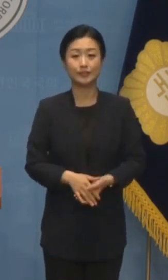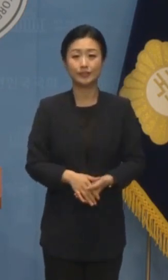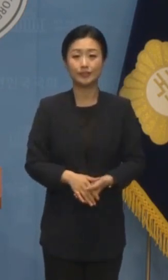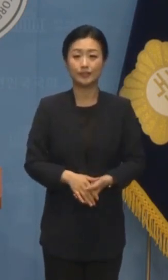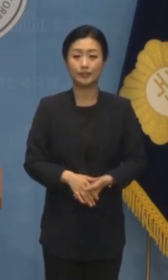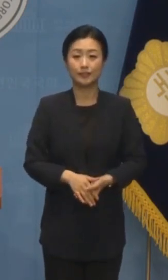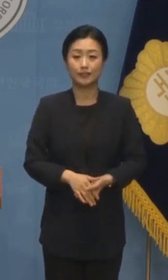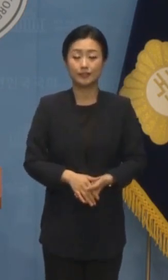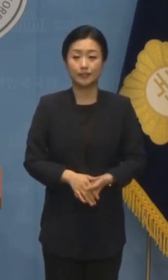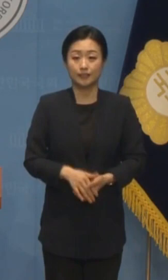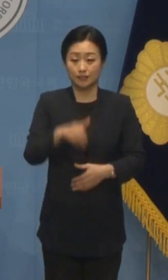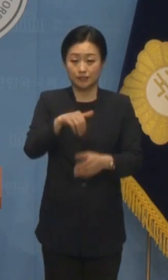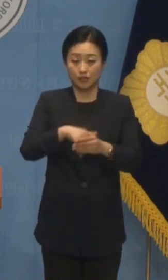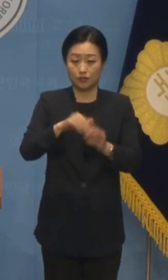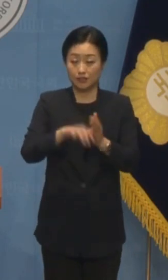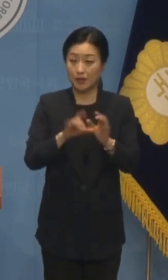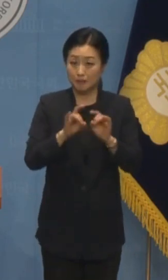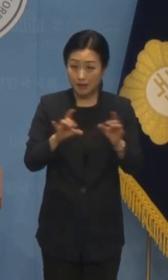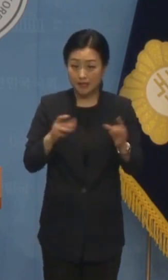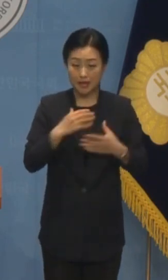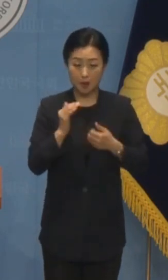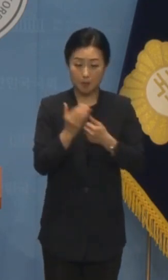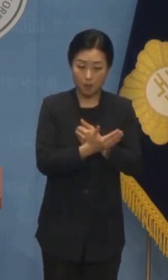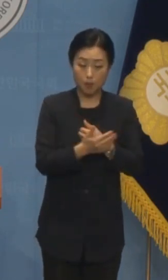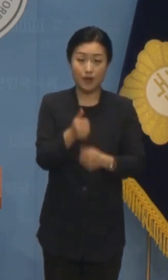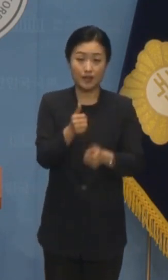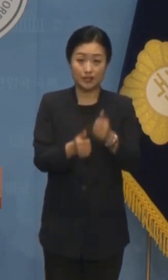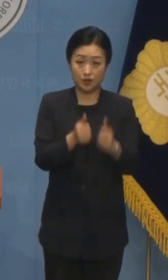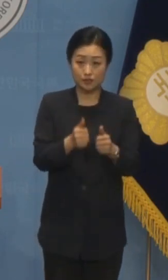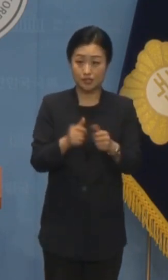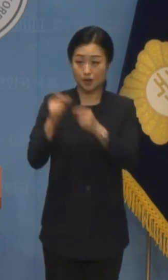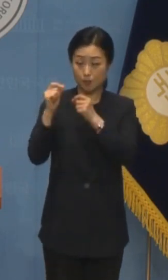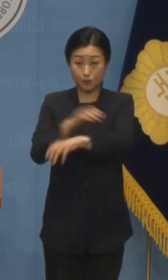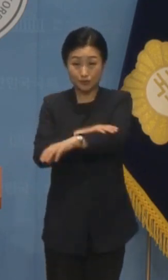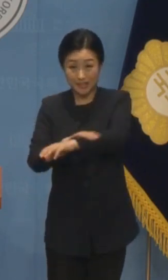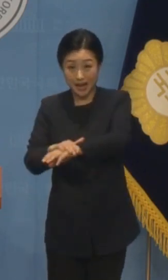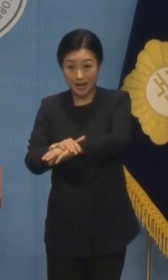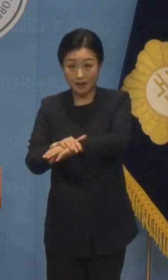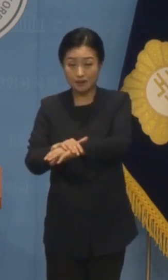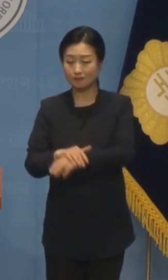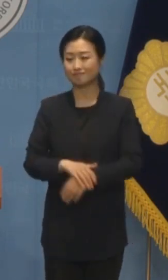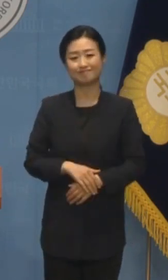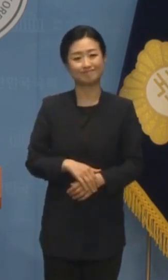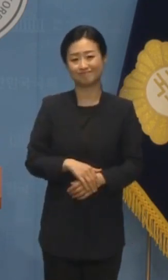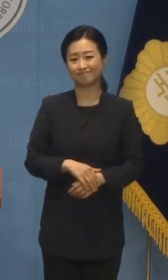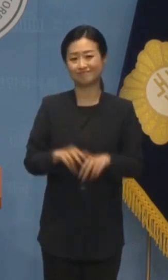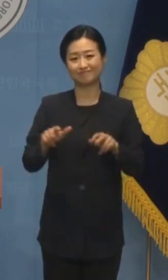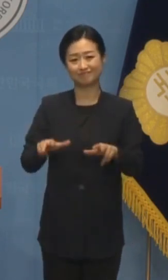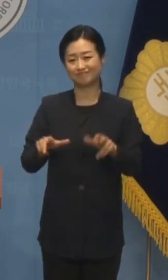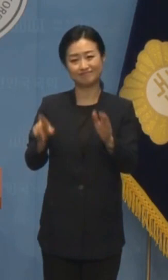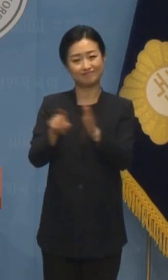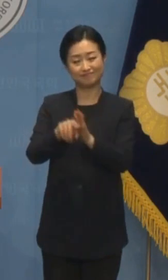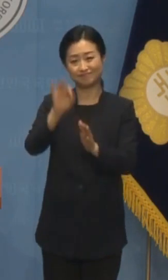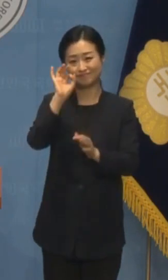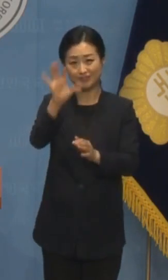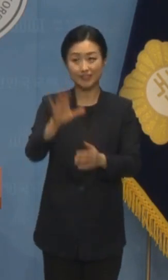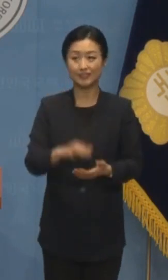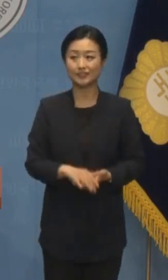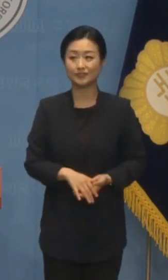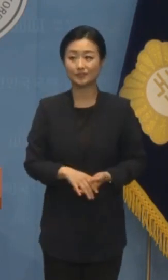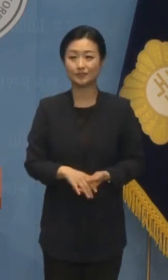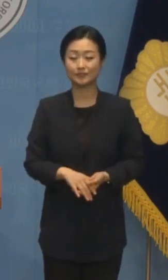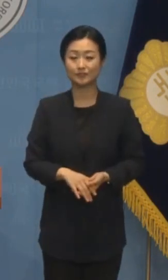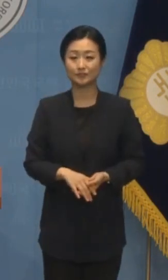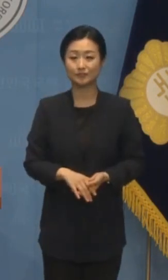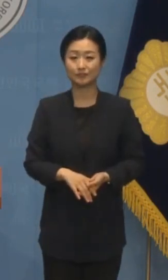있습니다. 선거 때마다 안보와 경제는 보수가 잘한다고 했던 오랜 보수의 슬로건을 이제는 선거 때 써먹지도 못하는